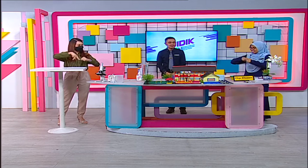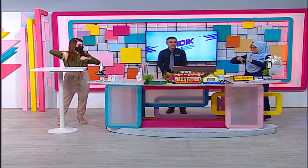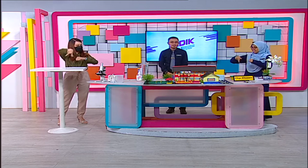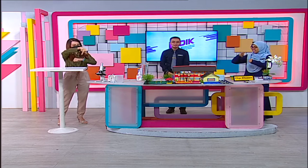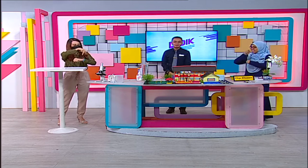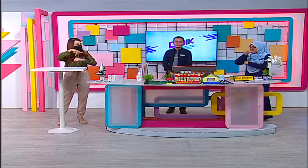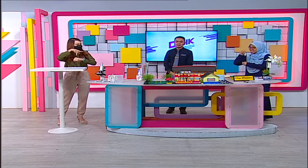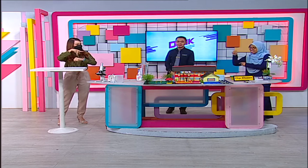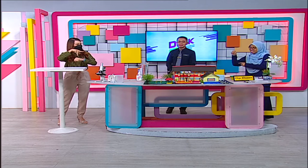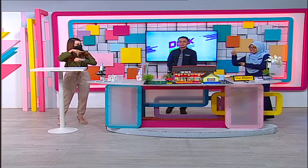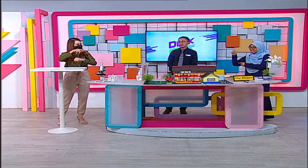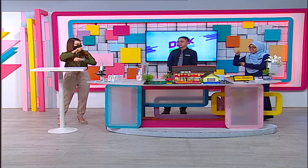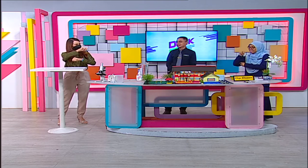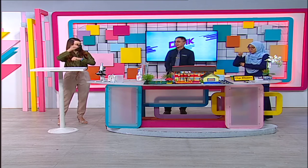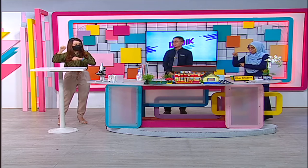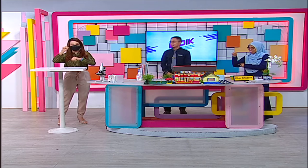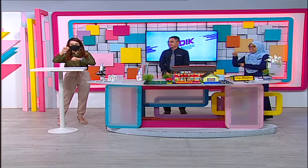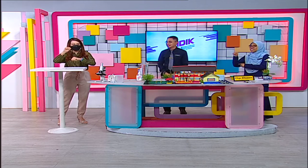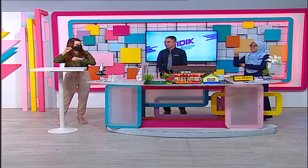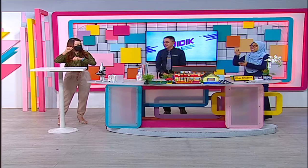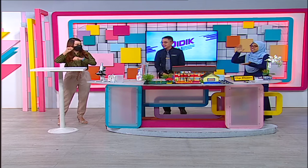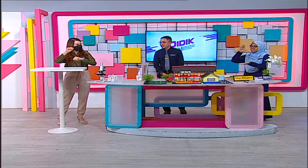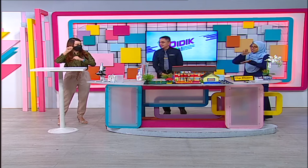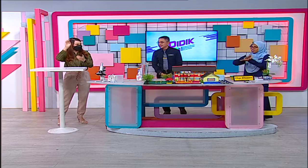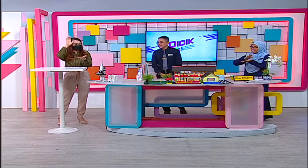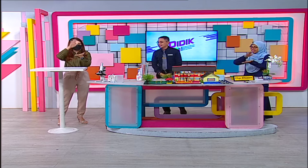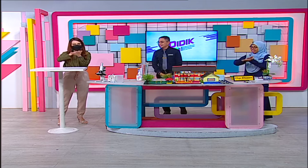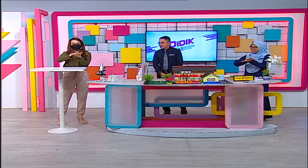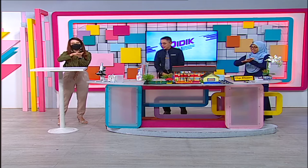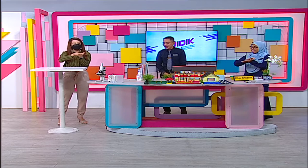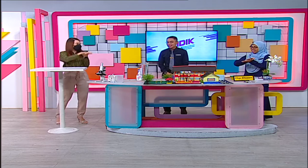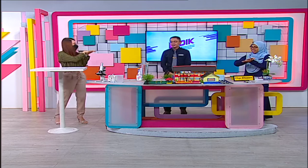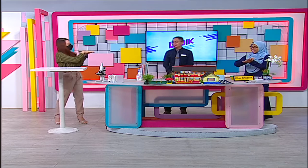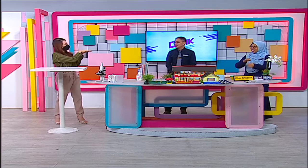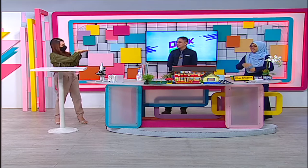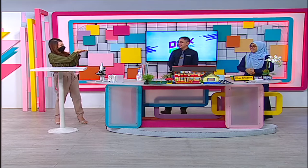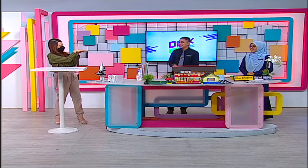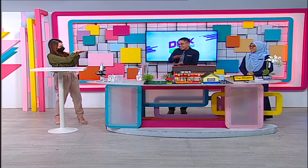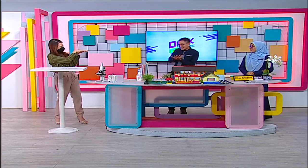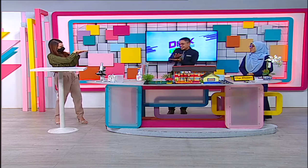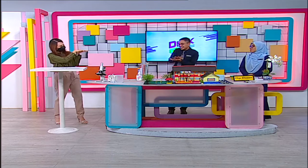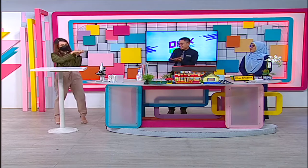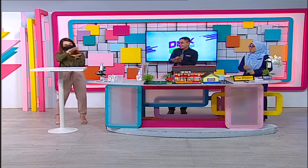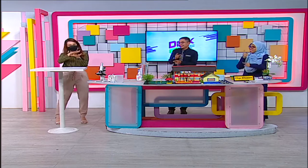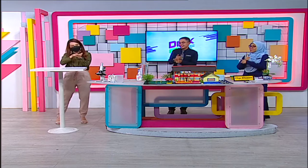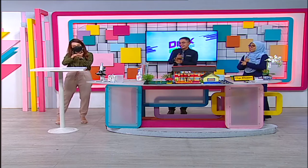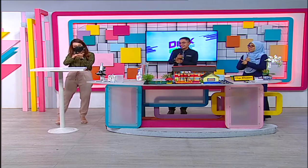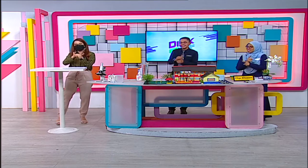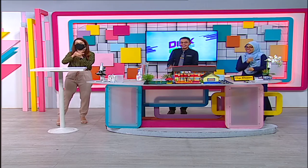Sekitaran. Sekitaran. Ada N. Oh, N. Okey. Sekolah. Sekolah. Saya ingat sekolah. Cikgu pun ajar saya. Sekolah.